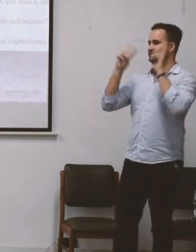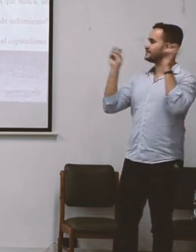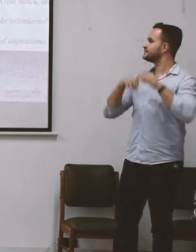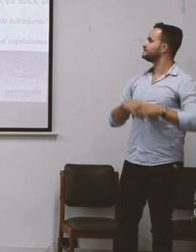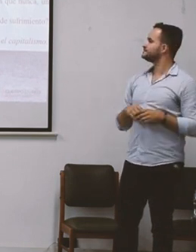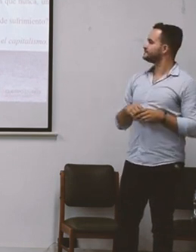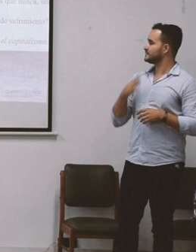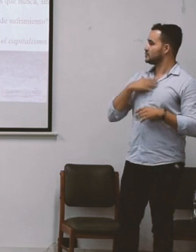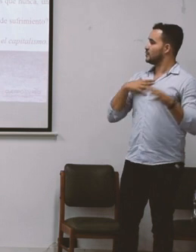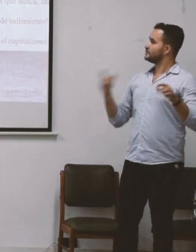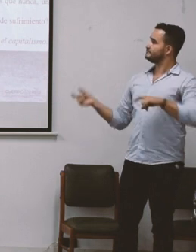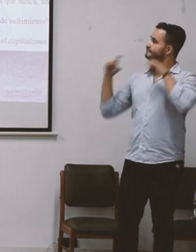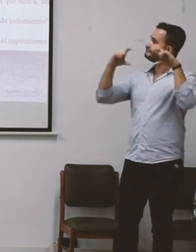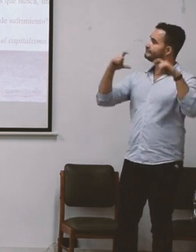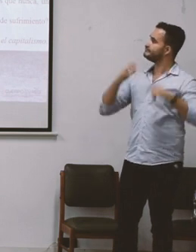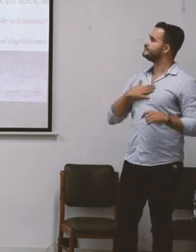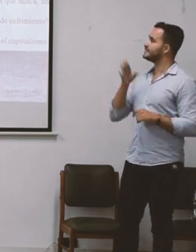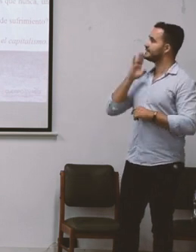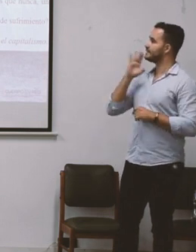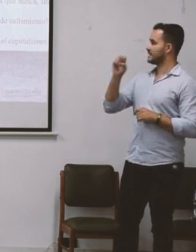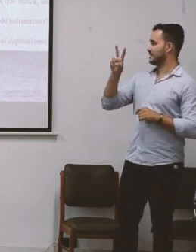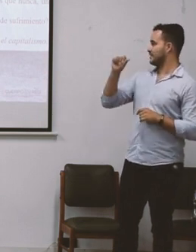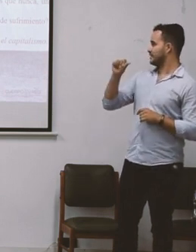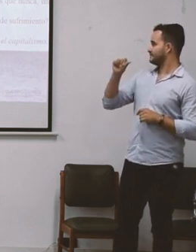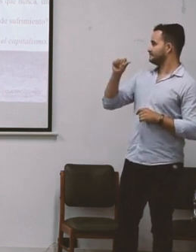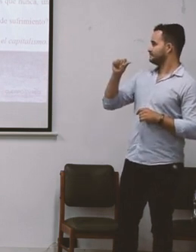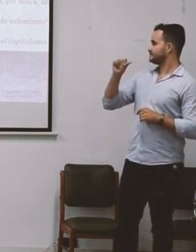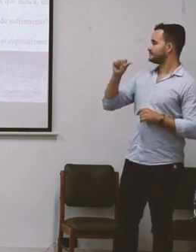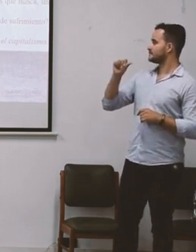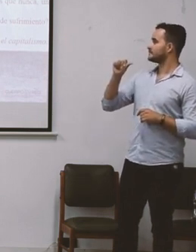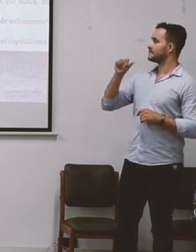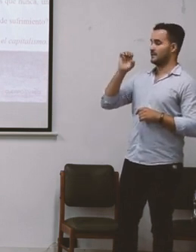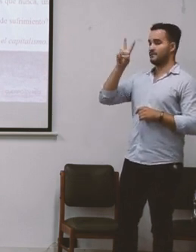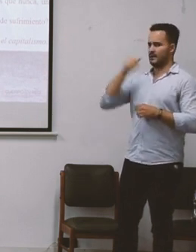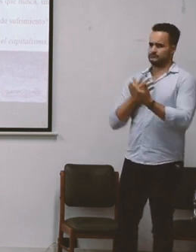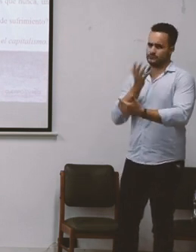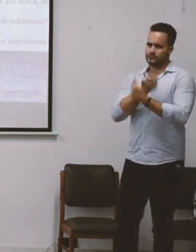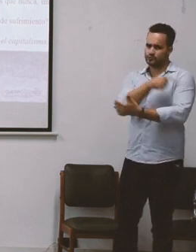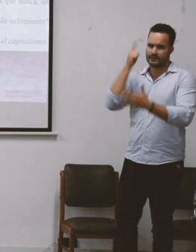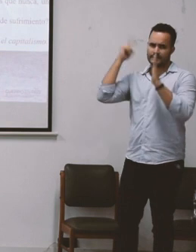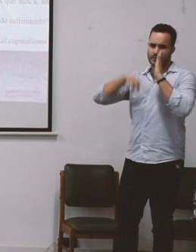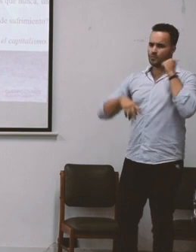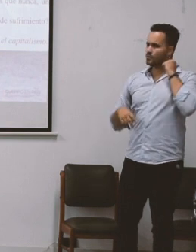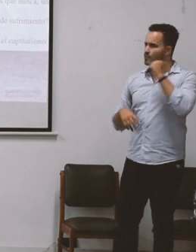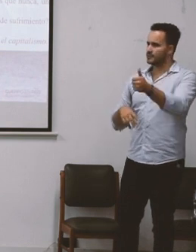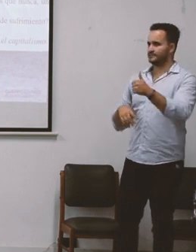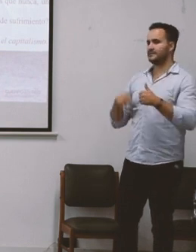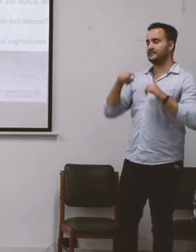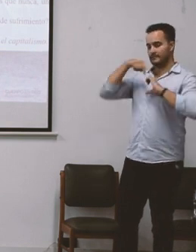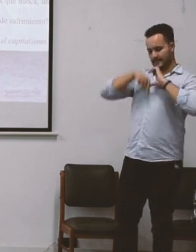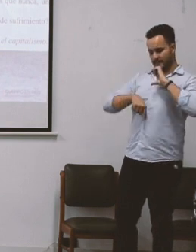epígrafe precisamente de Eva Iluz, en un texto que también les recomiendo bastante, que se llama Intimidades